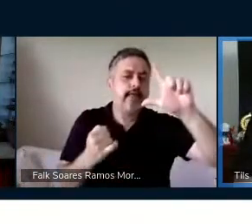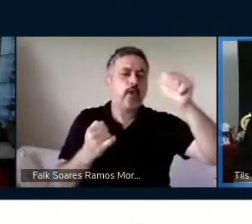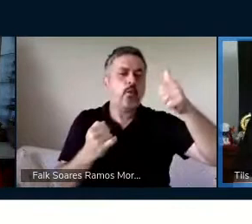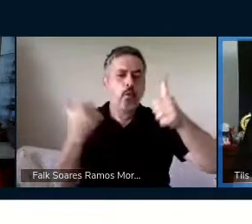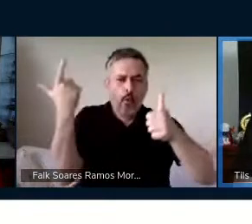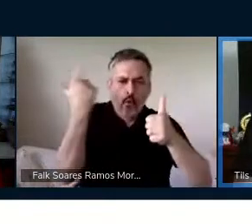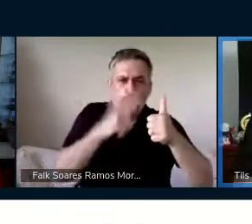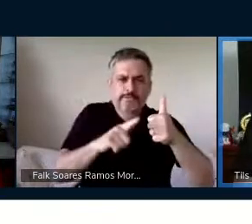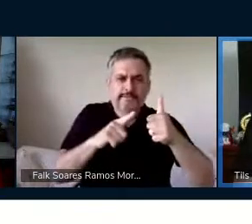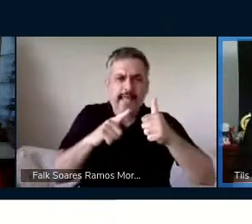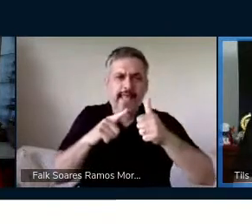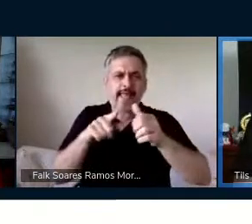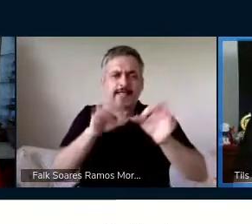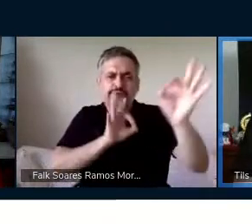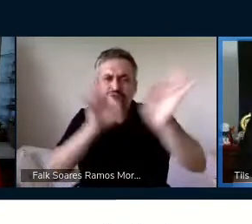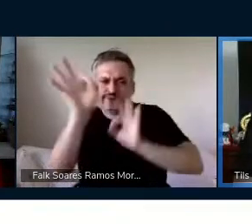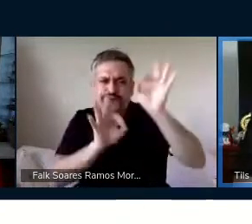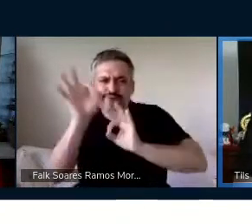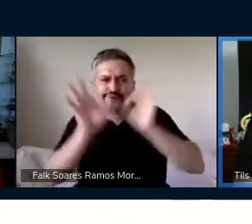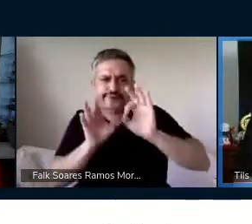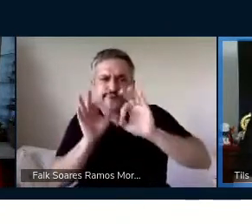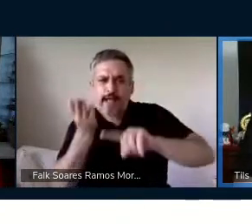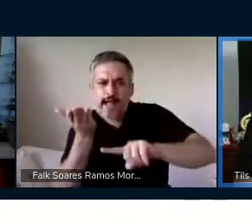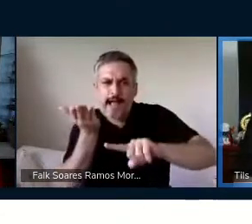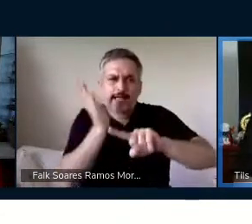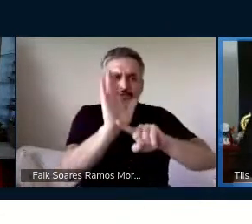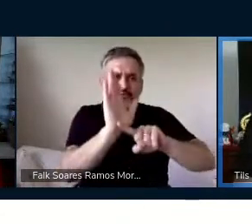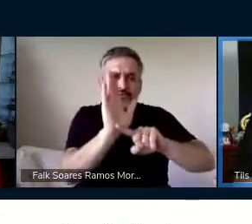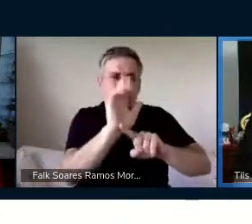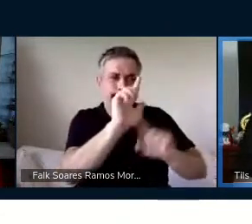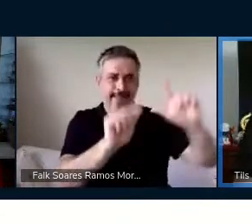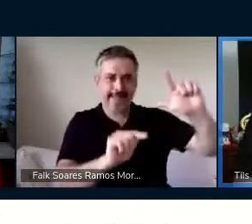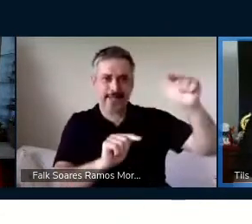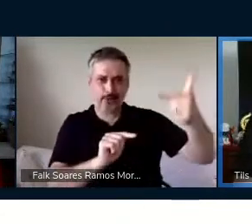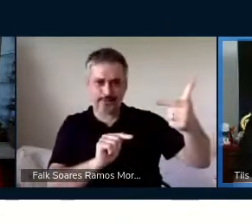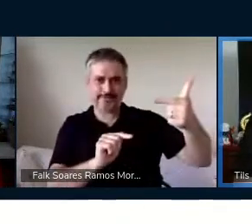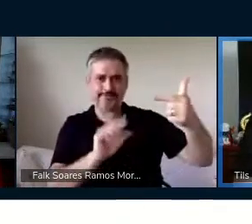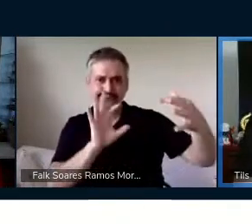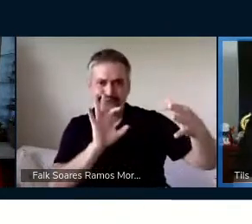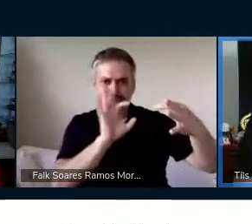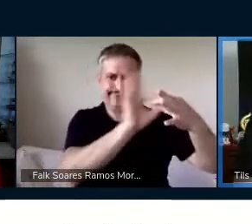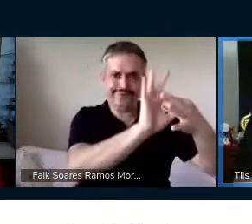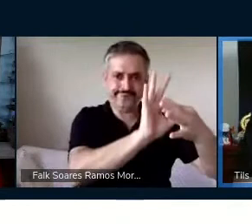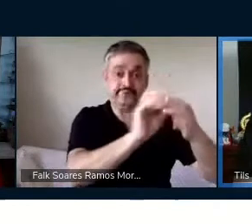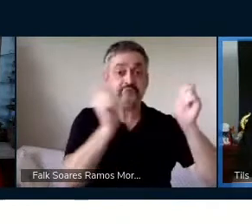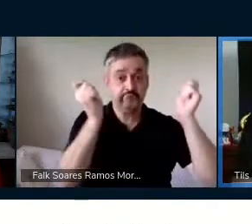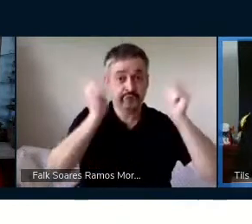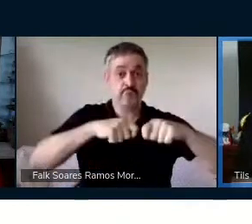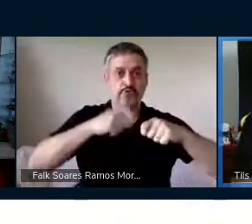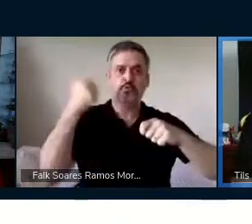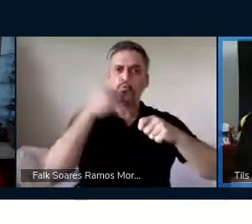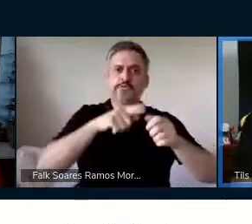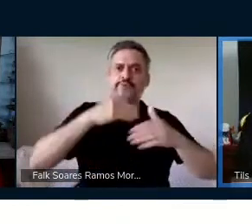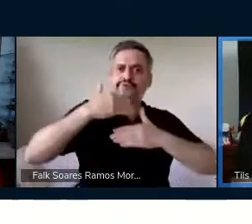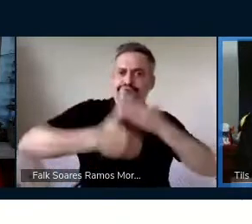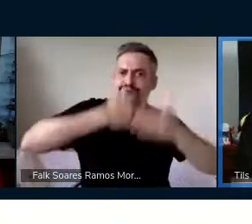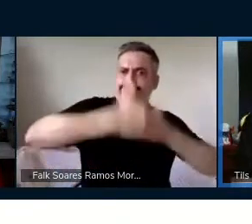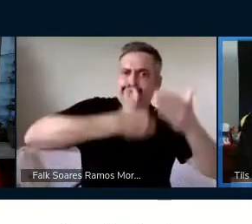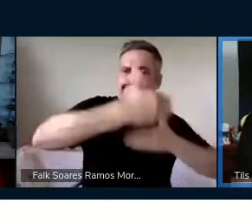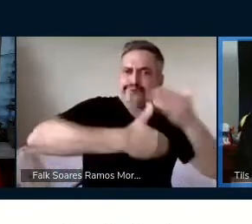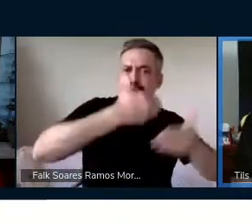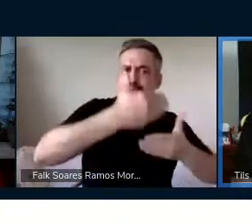Neste capítulo, discutiremos a importância da L1 para a construção e consolidação de uma